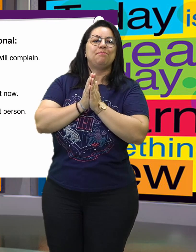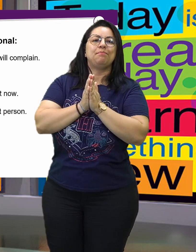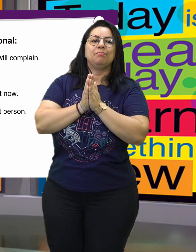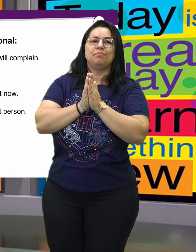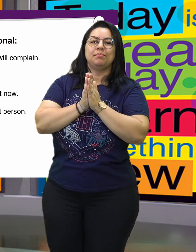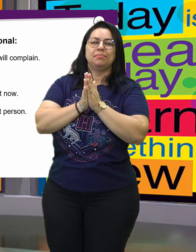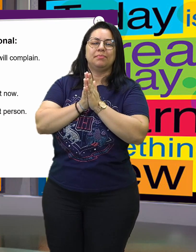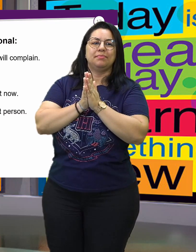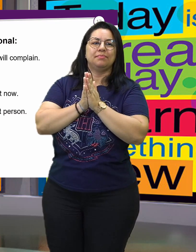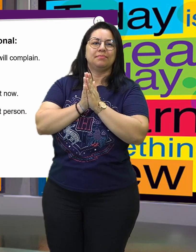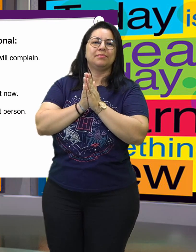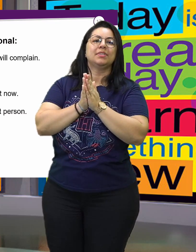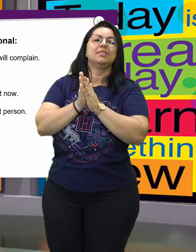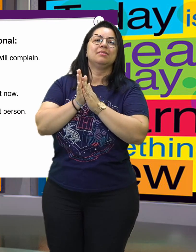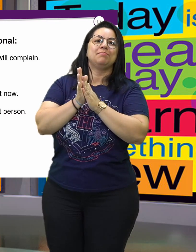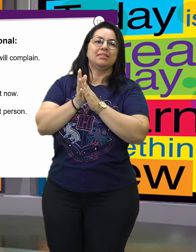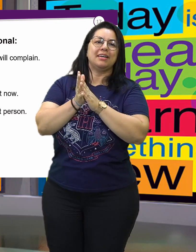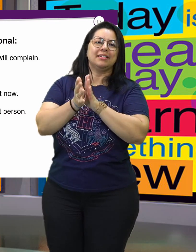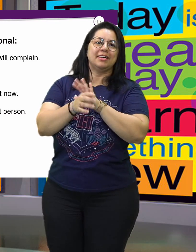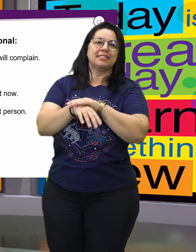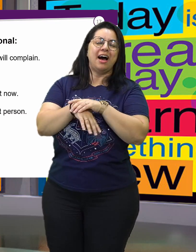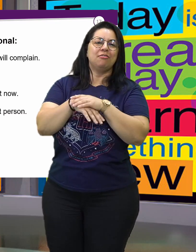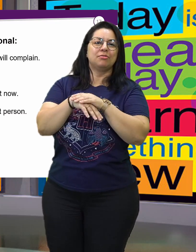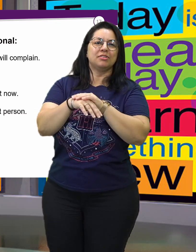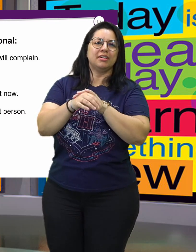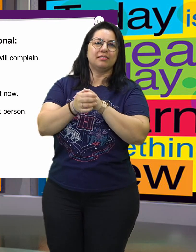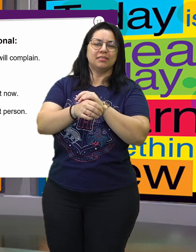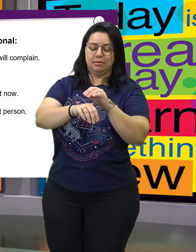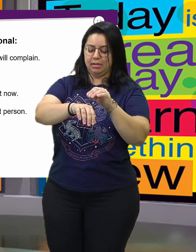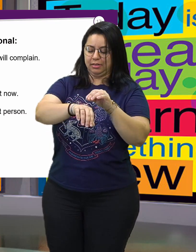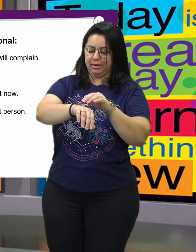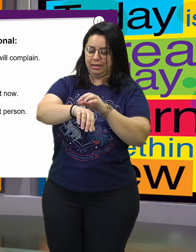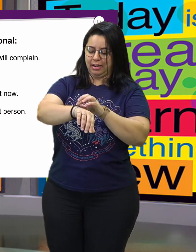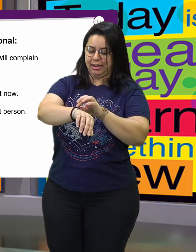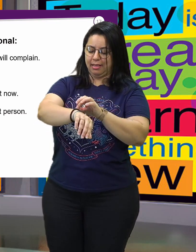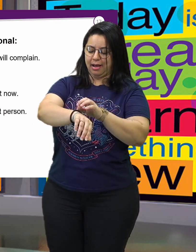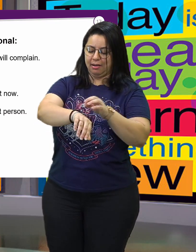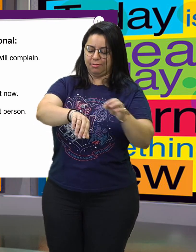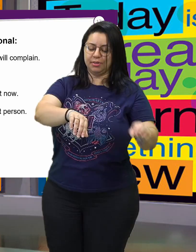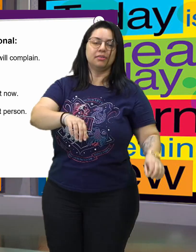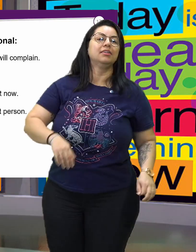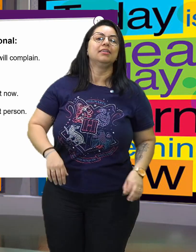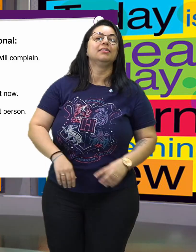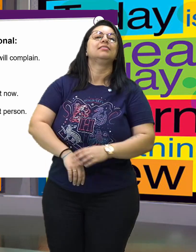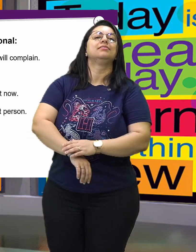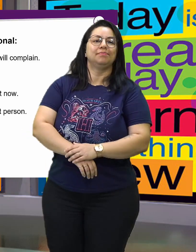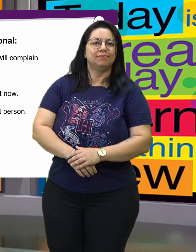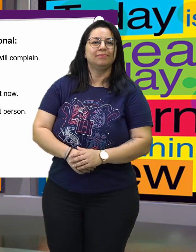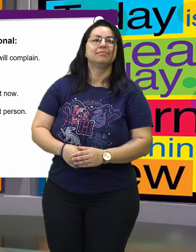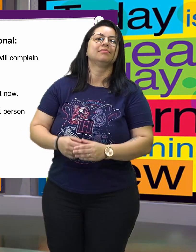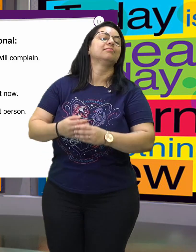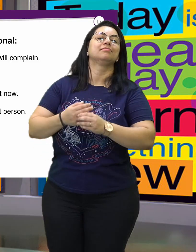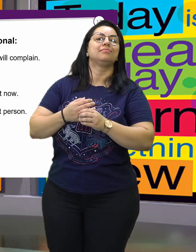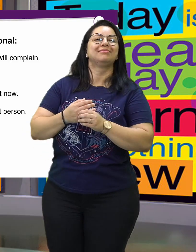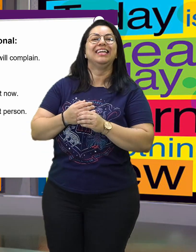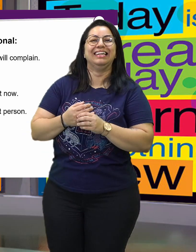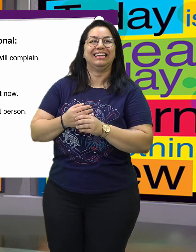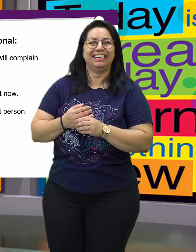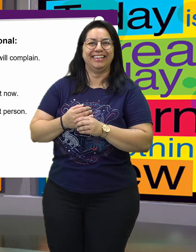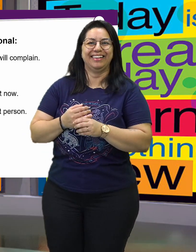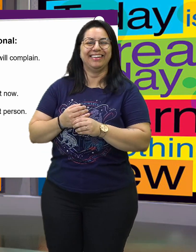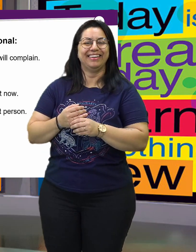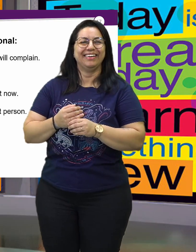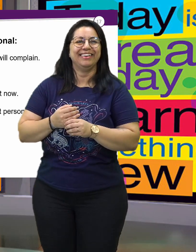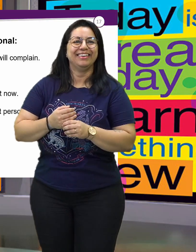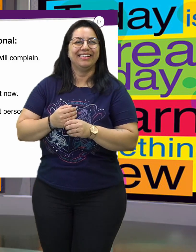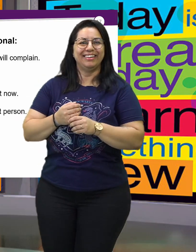não plantasse as plantas... Plantasse as árvores. Se você plantasse, aliás, as árvores, ficaria maior agora. Eu tô colocando não onde tem que colocar. Eu